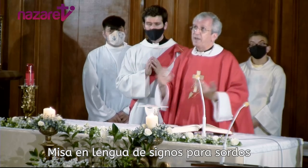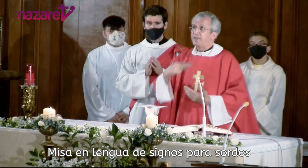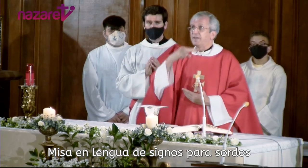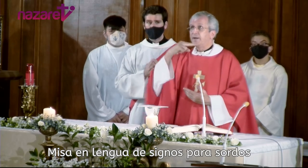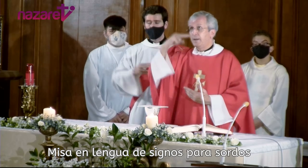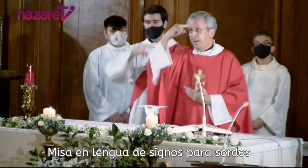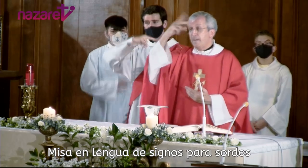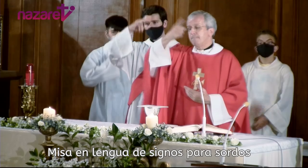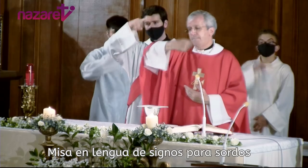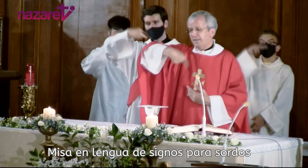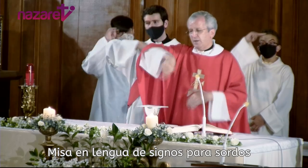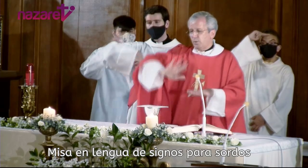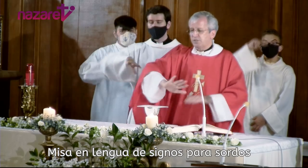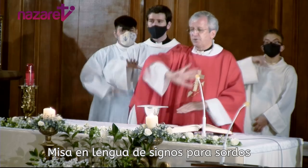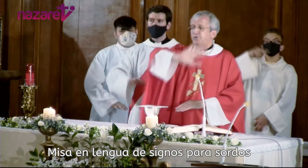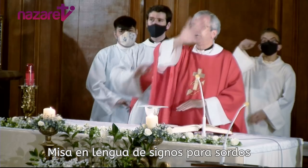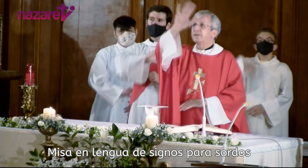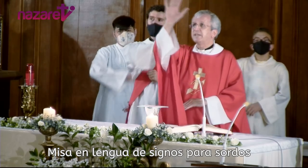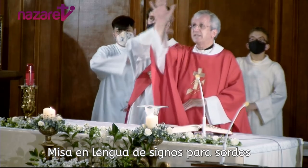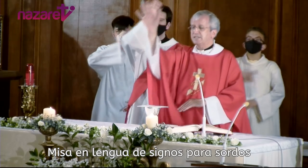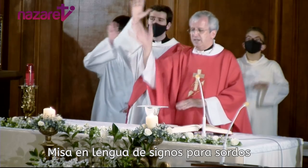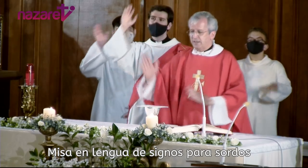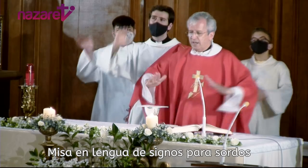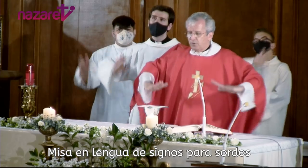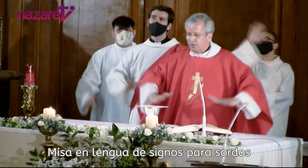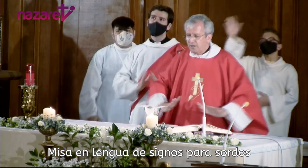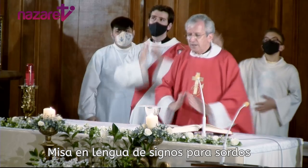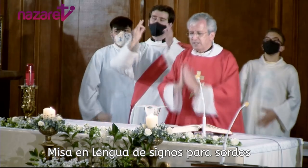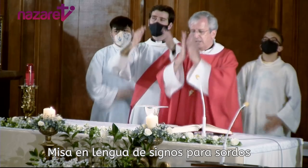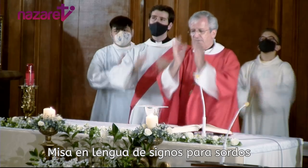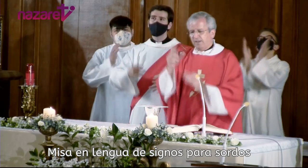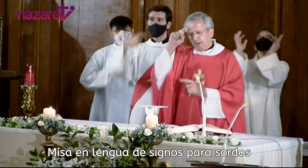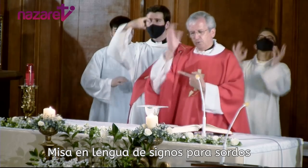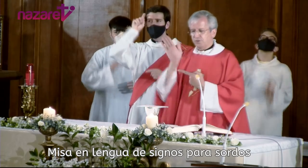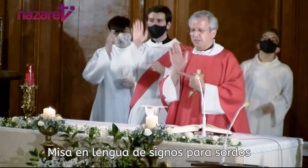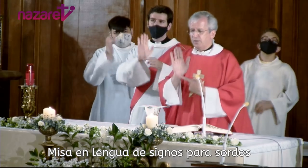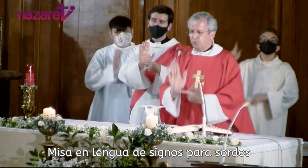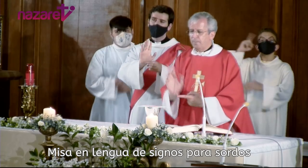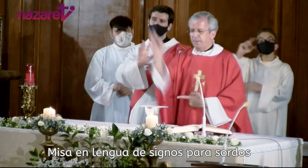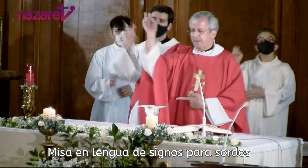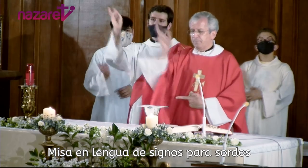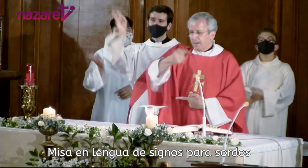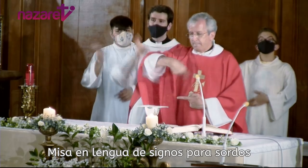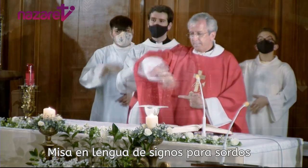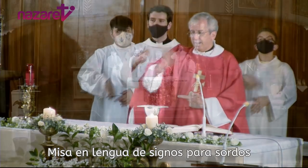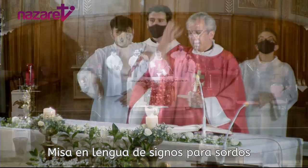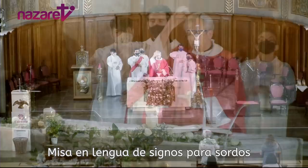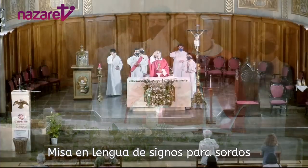confianza. Padre nuestro que estás en el cielo, santificado sea tu nombre, venga a nosotros